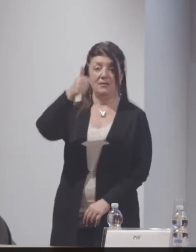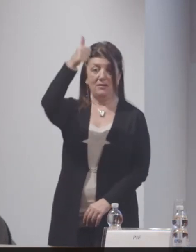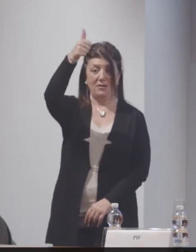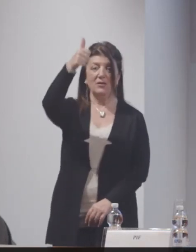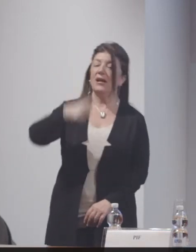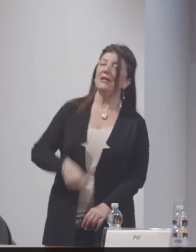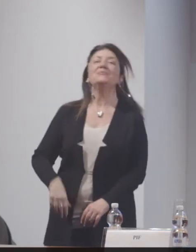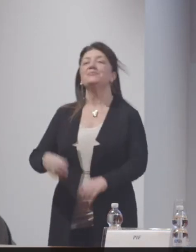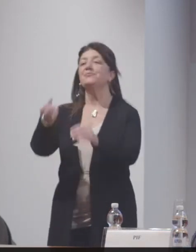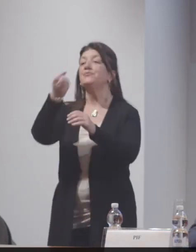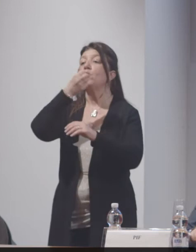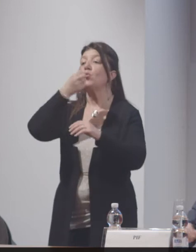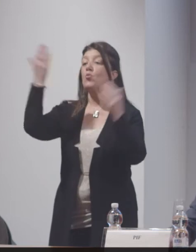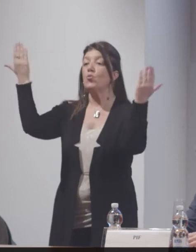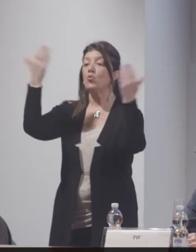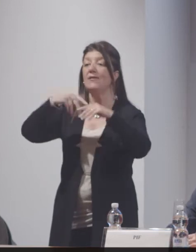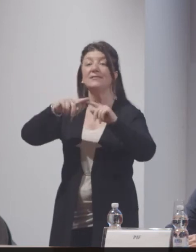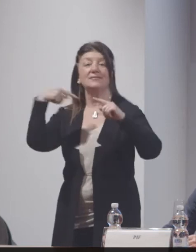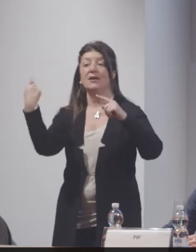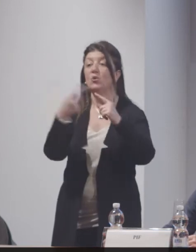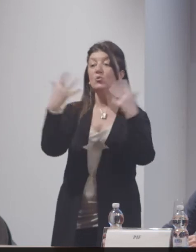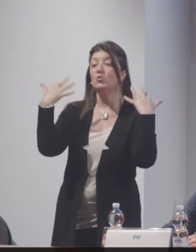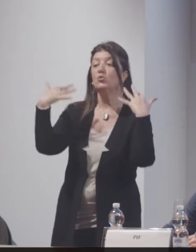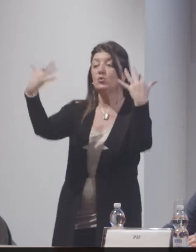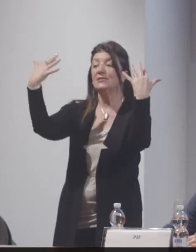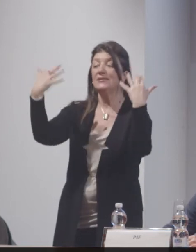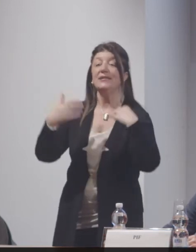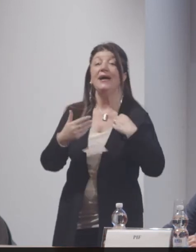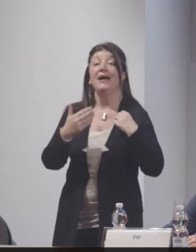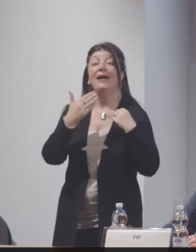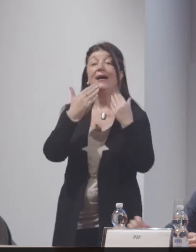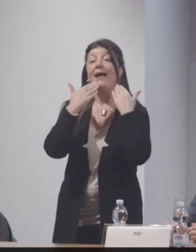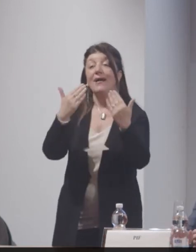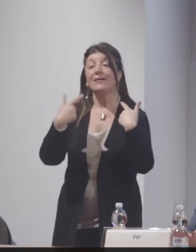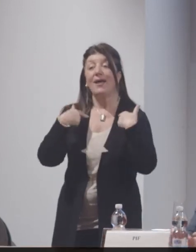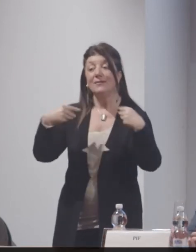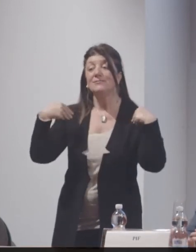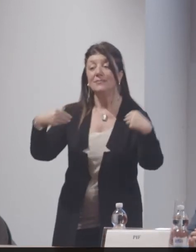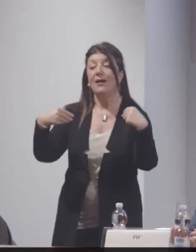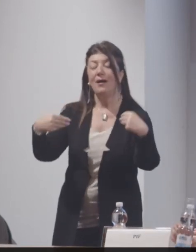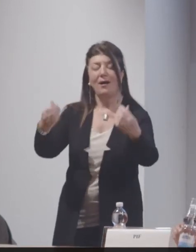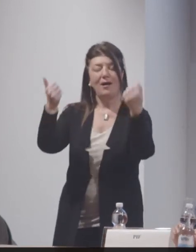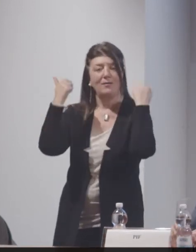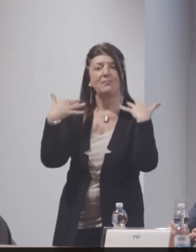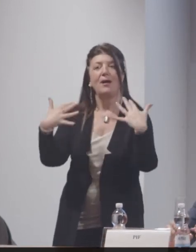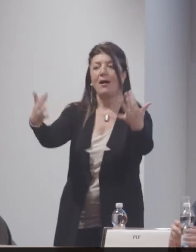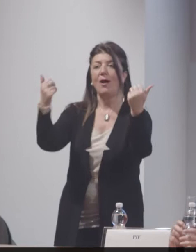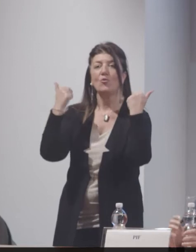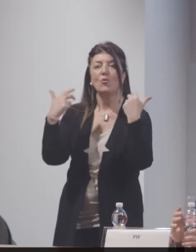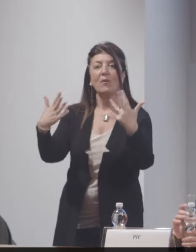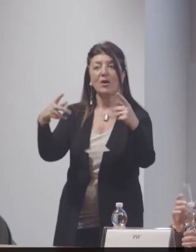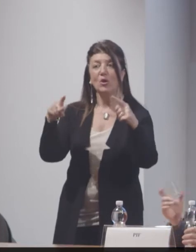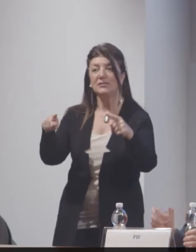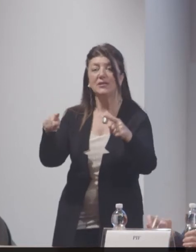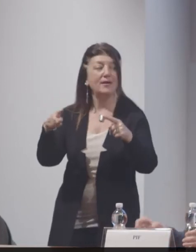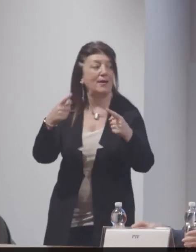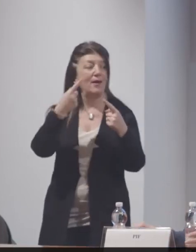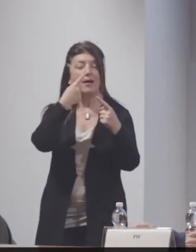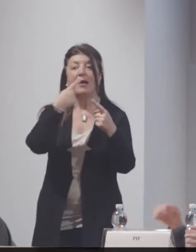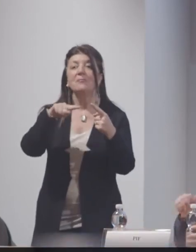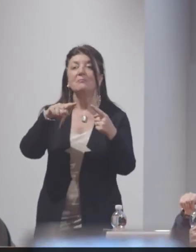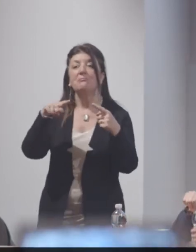Allora, buonasera a tutti, grazie per essere qui presenti e così numerosi. Alla